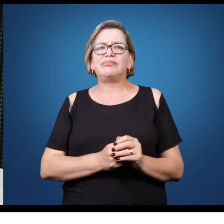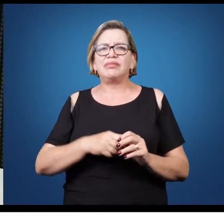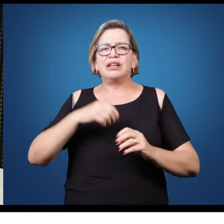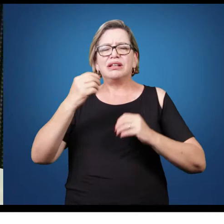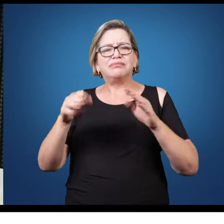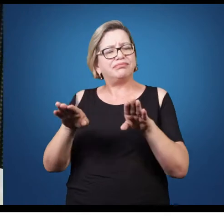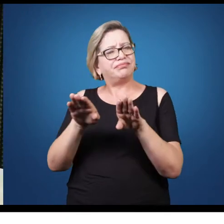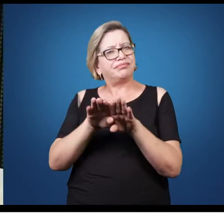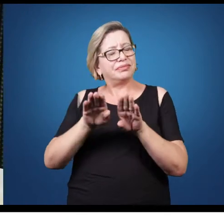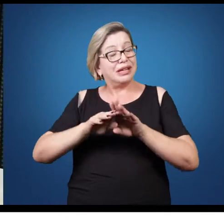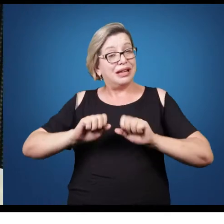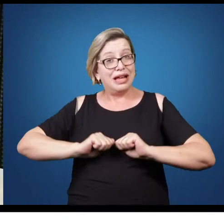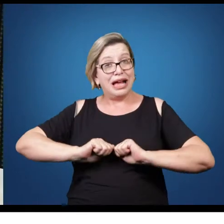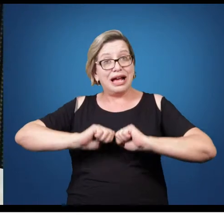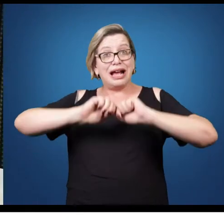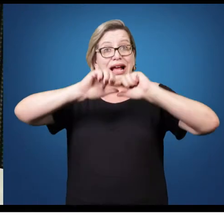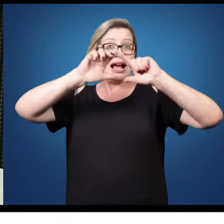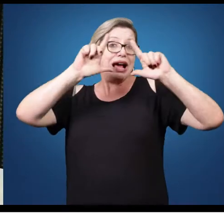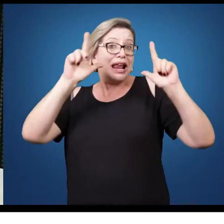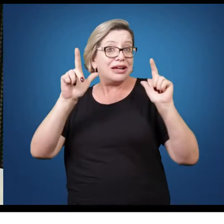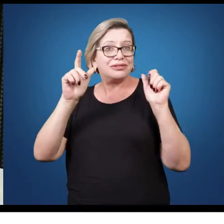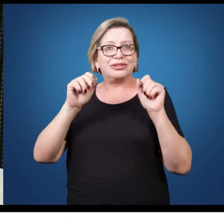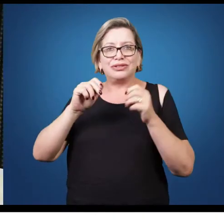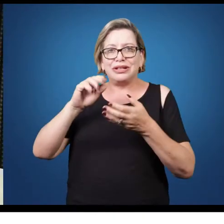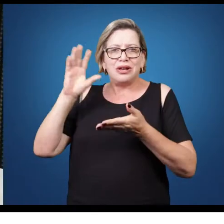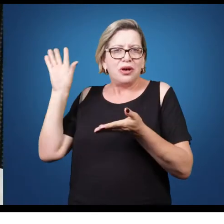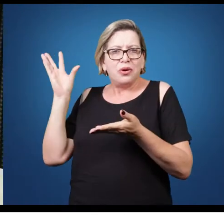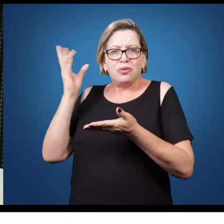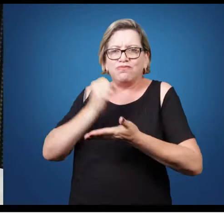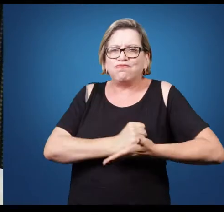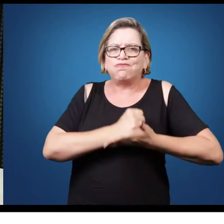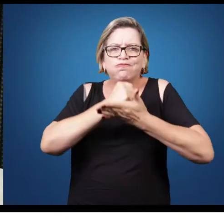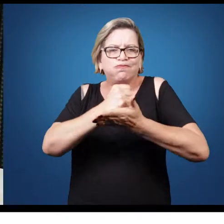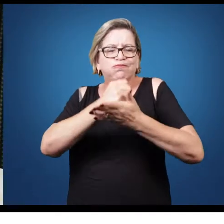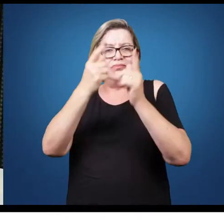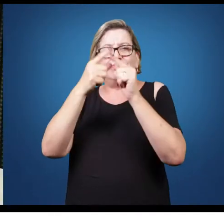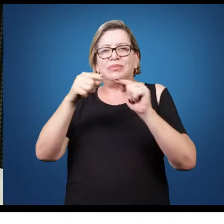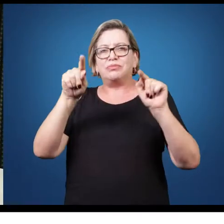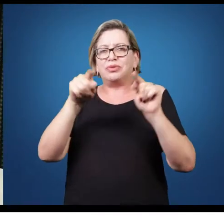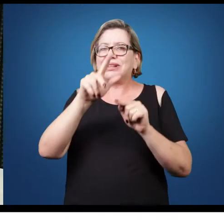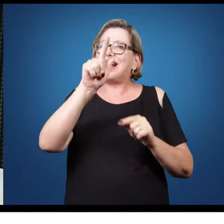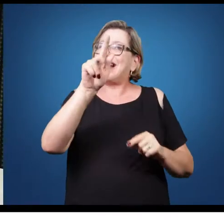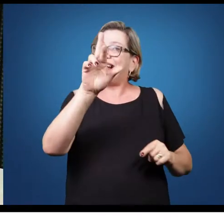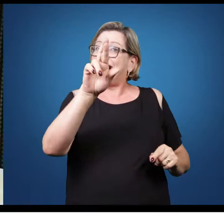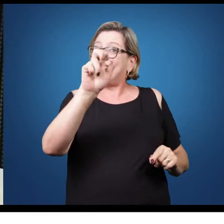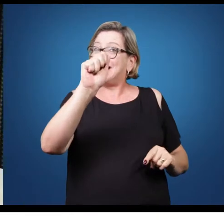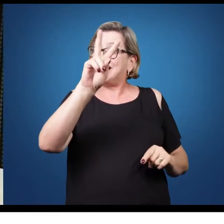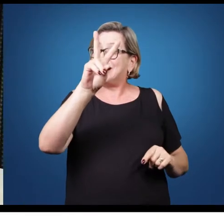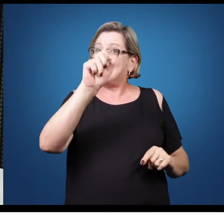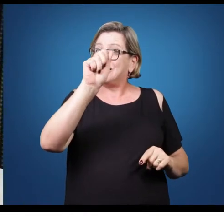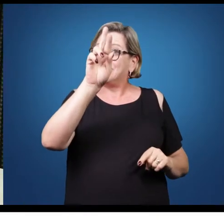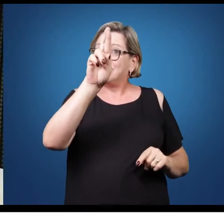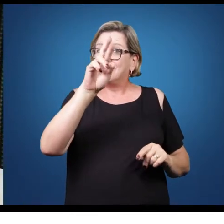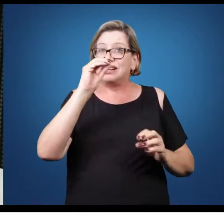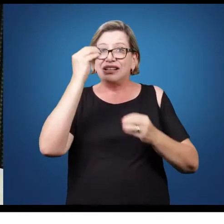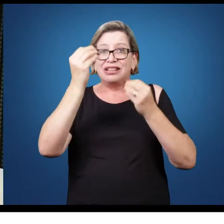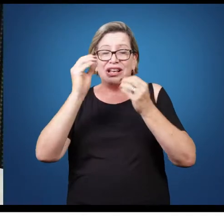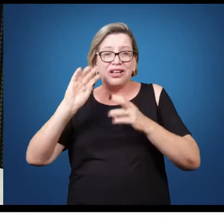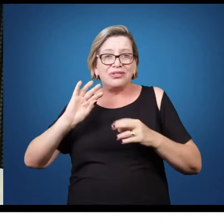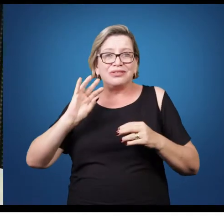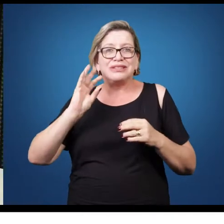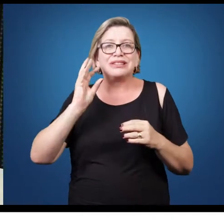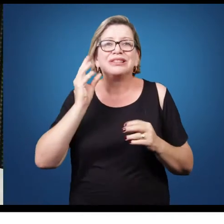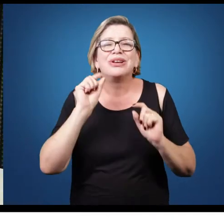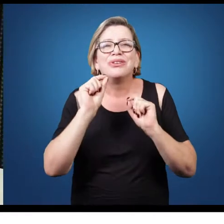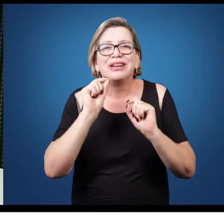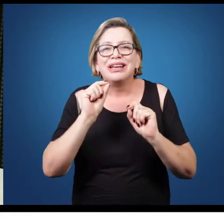evidentemente que o processo de gravação produziu uma distorção grande que é o que eu chamo de coisificação da